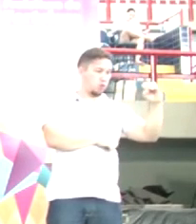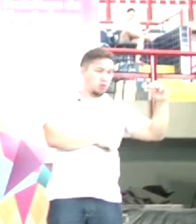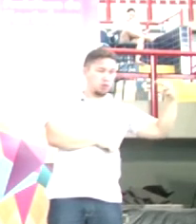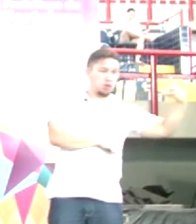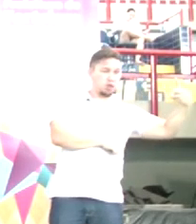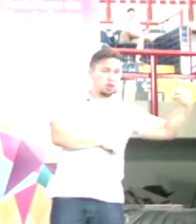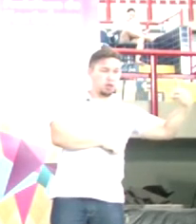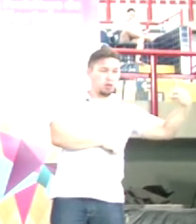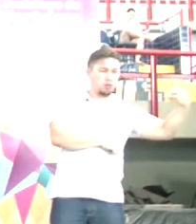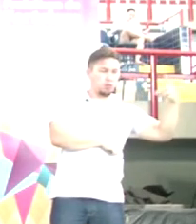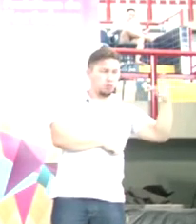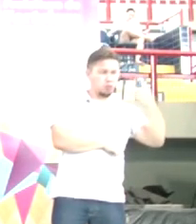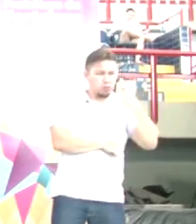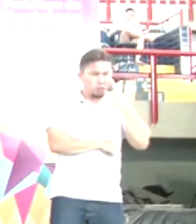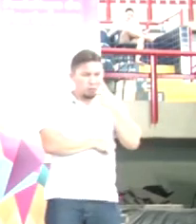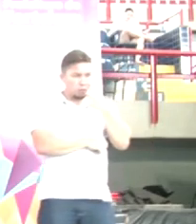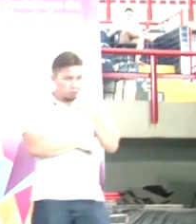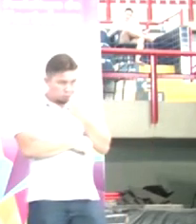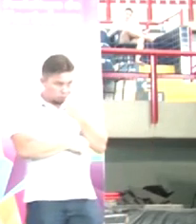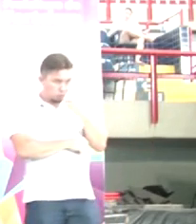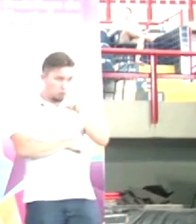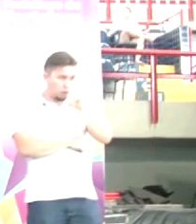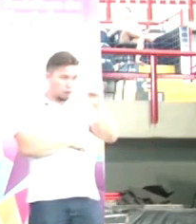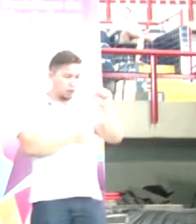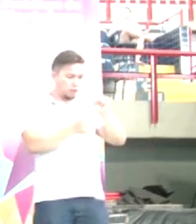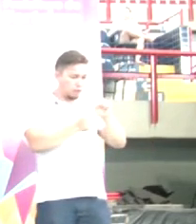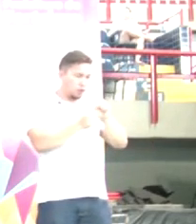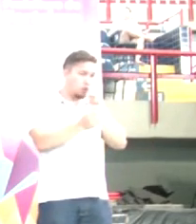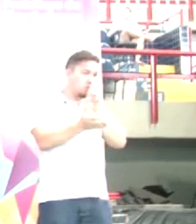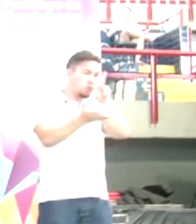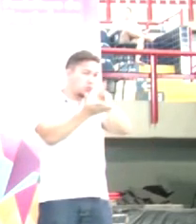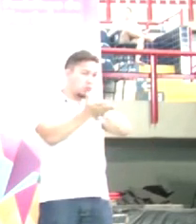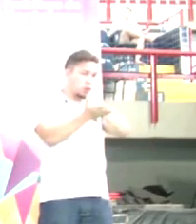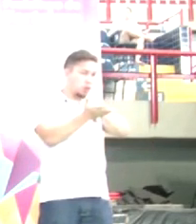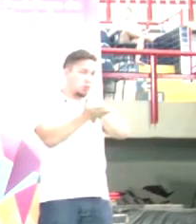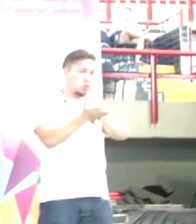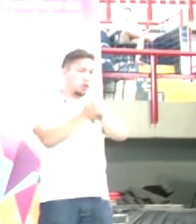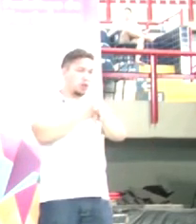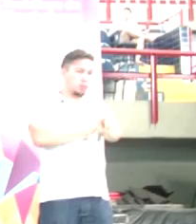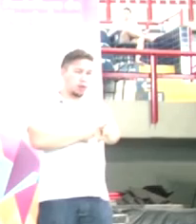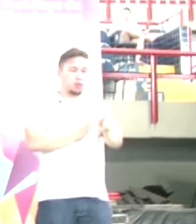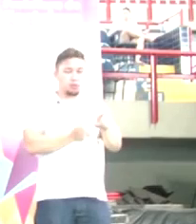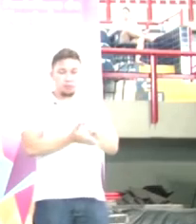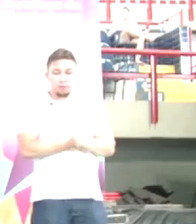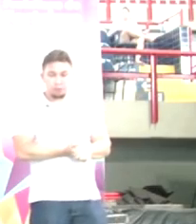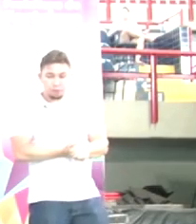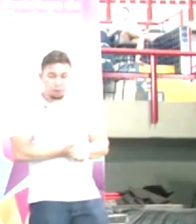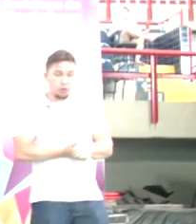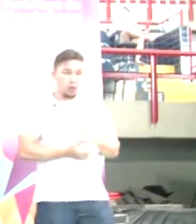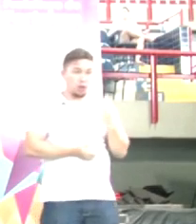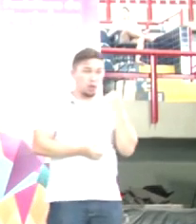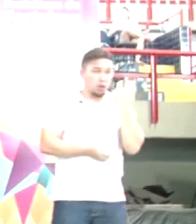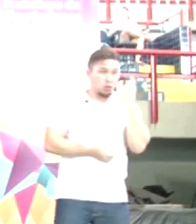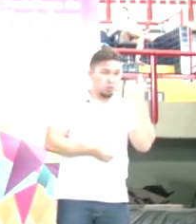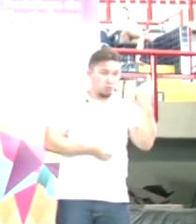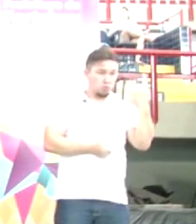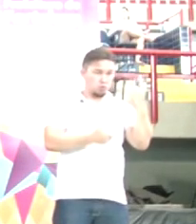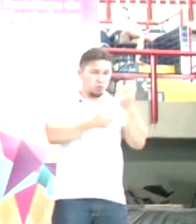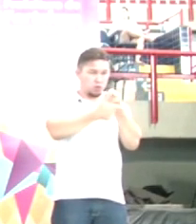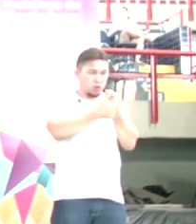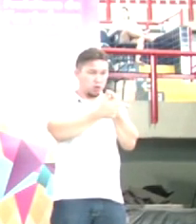Galera, olha o que é que você tem que fazer para resolver essa questão. Uma